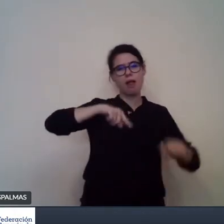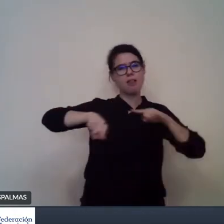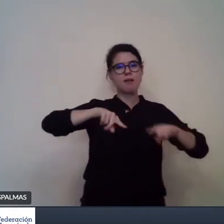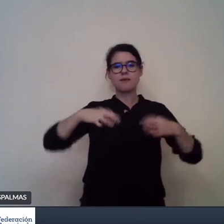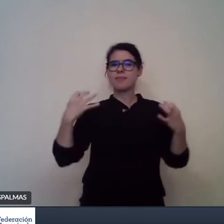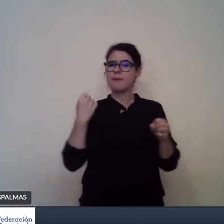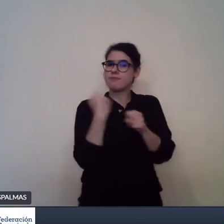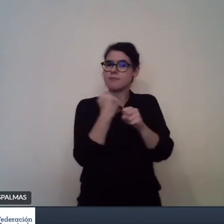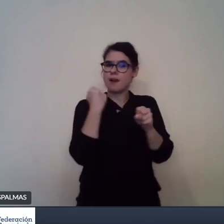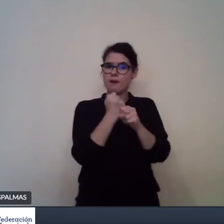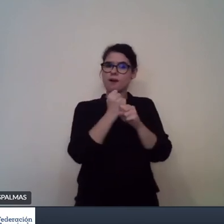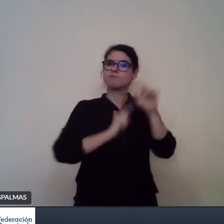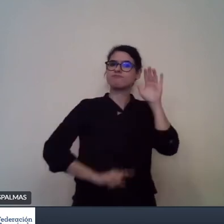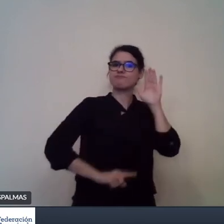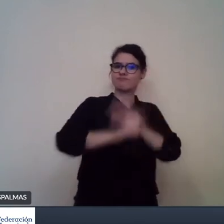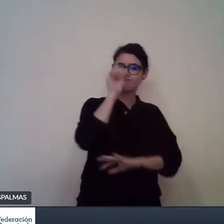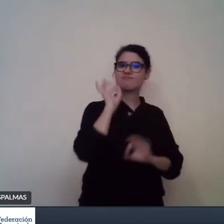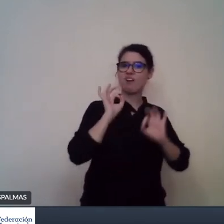desarrollar.